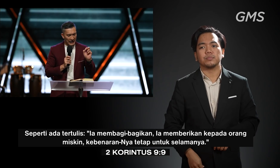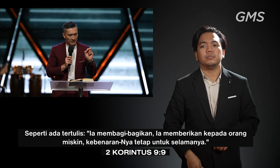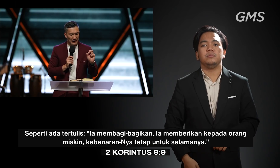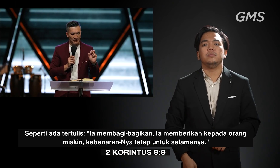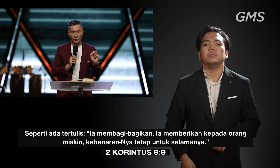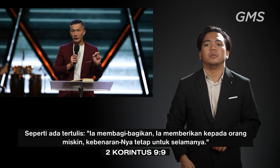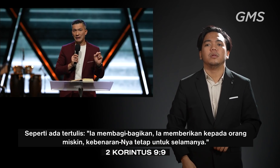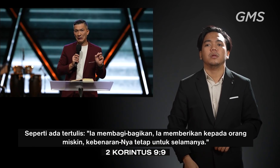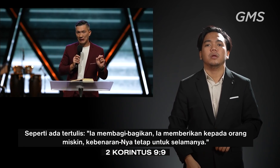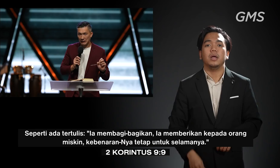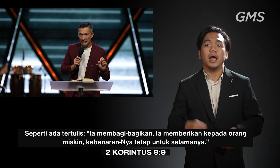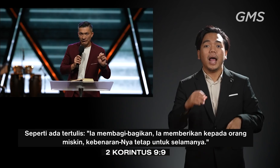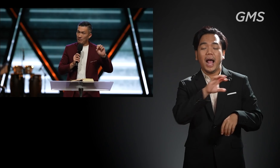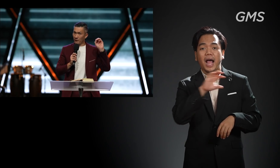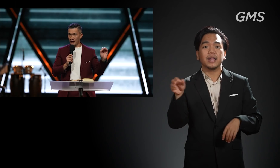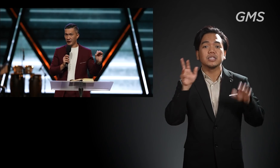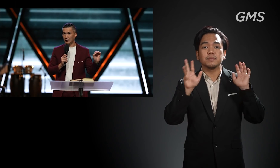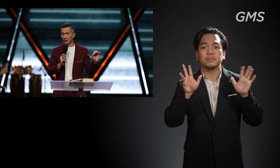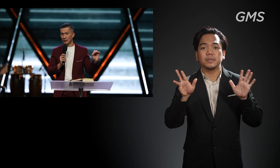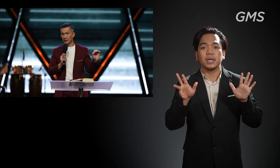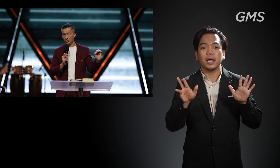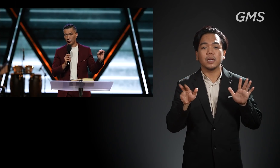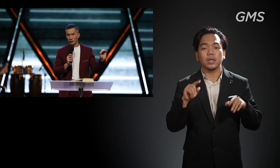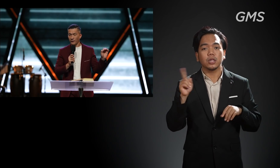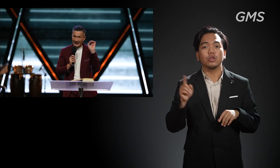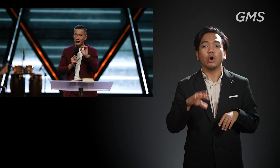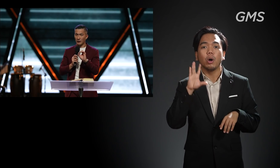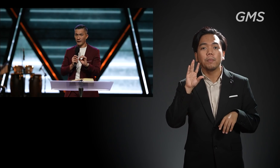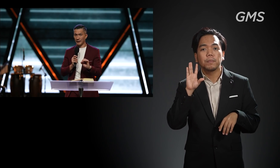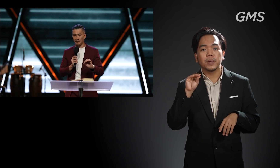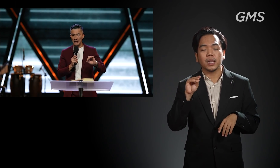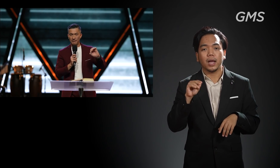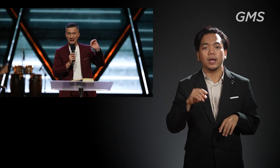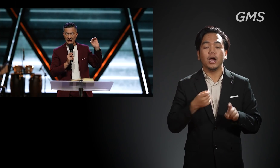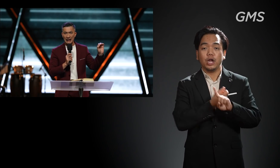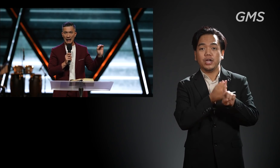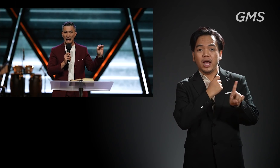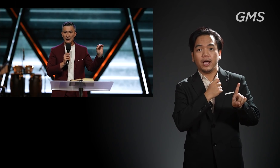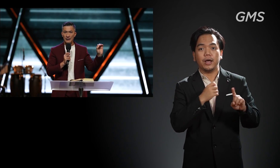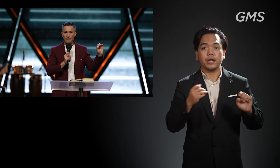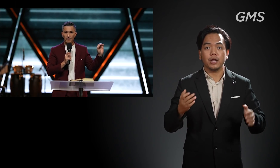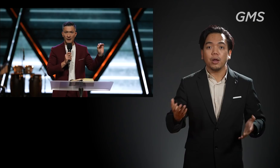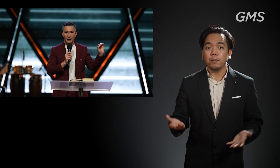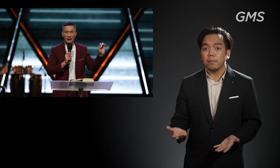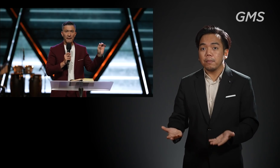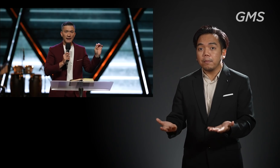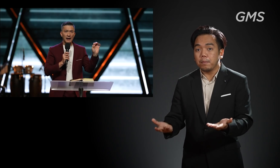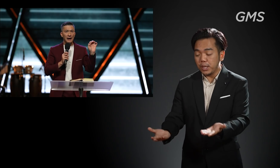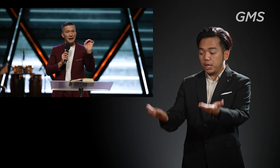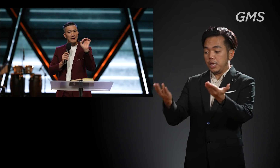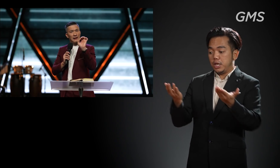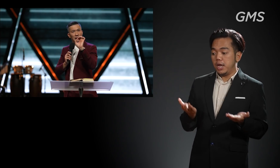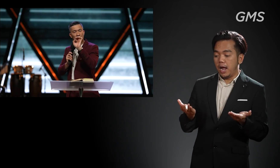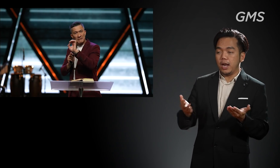Ayat 9 menunjukkan bahwa from provision to financial freedom, dari penyediaan Allah